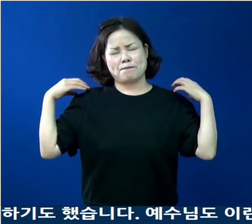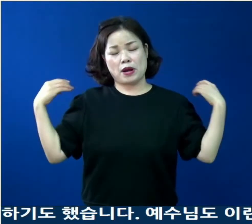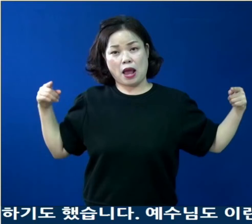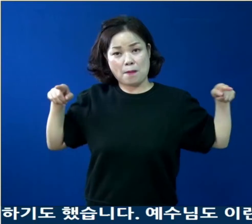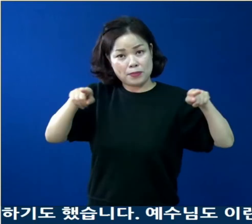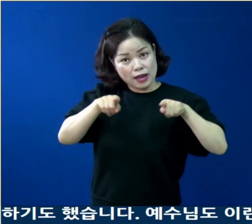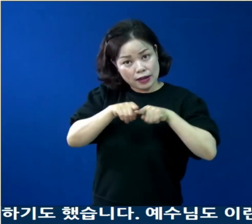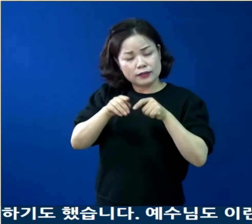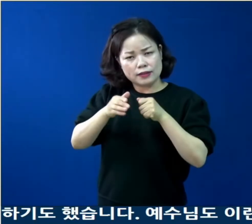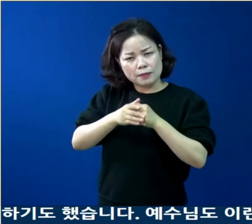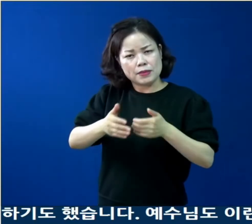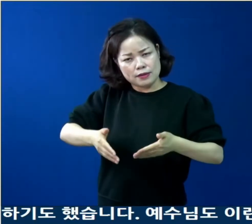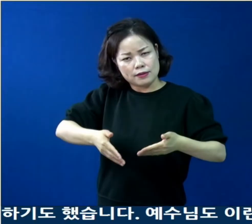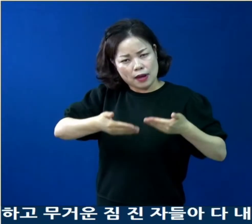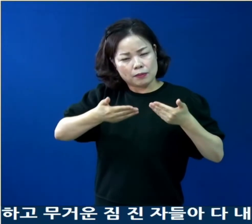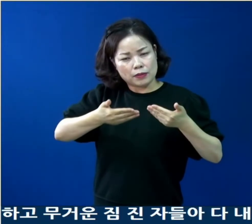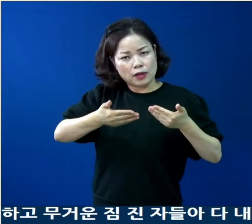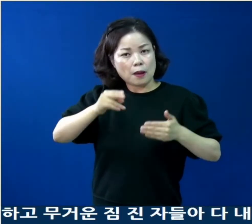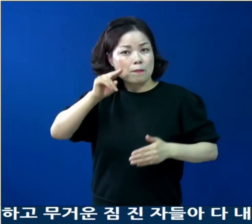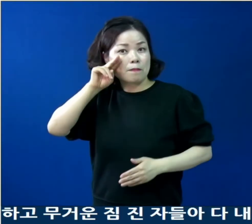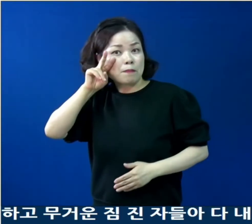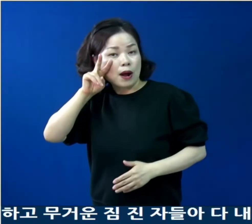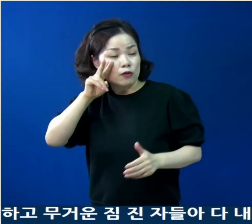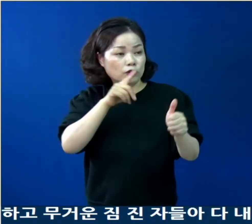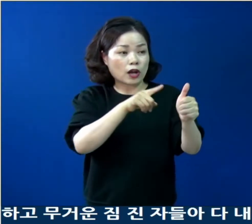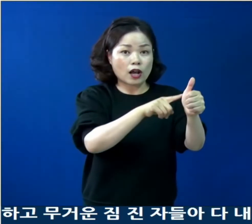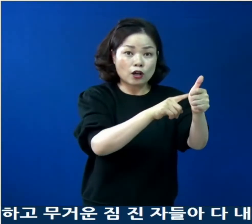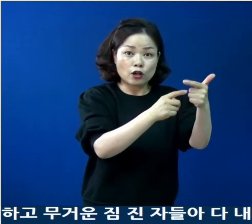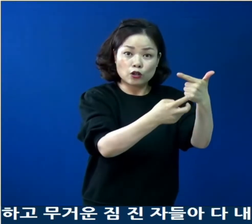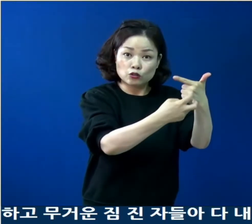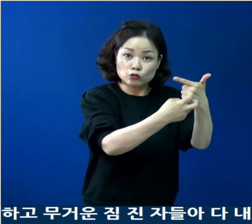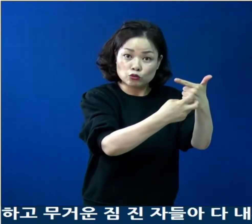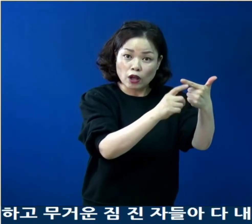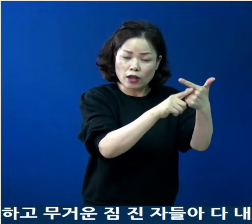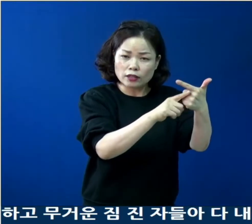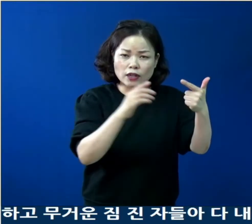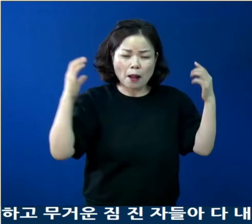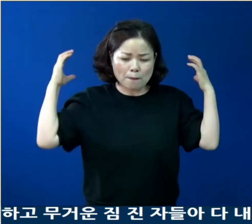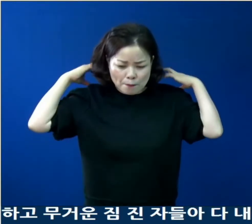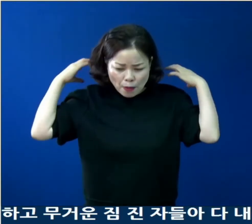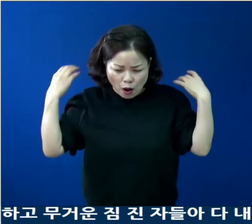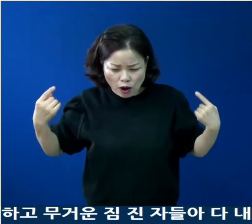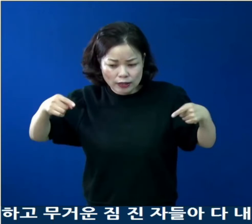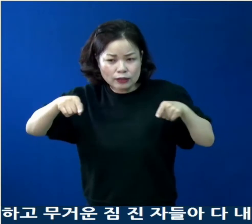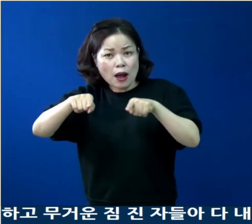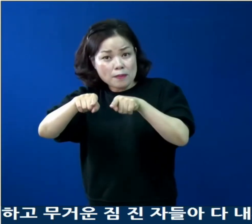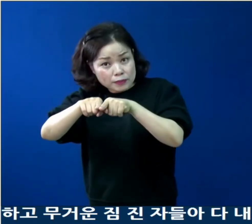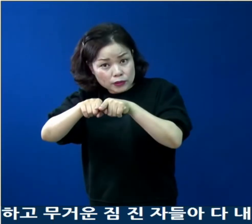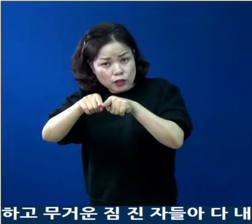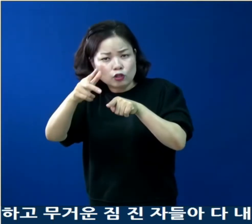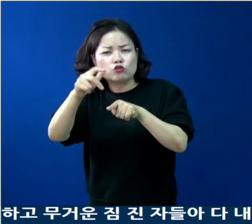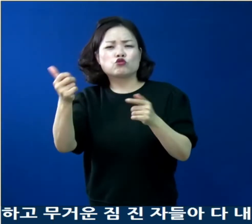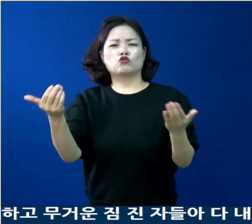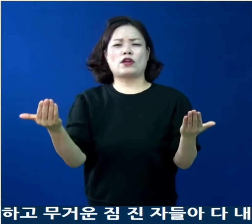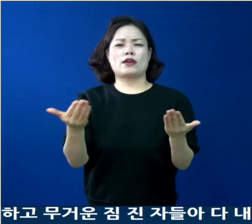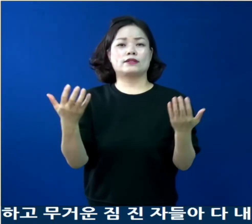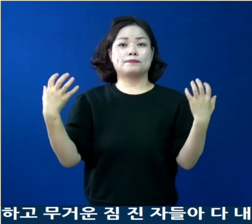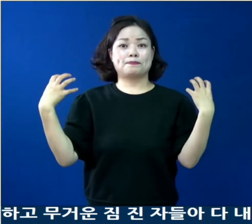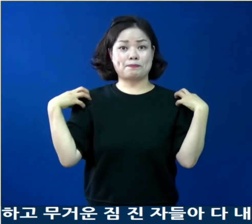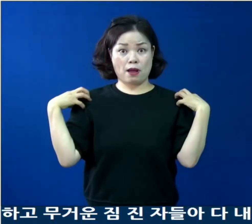겁니다. 바울과 누가가 멍에를 같이 매면서 주의 일을